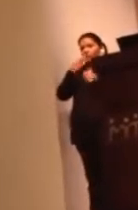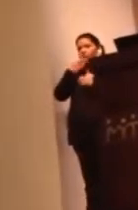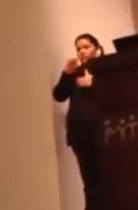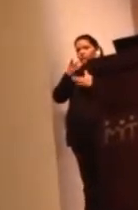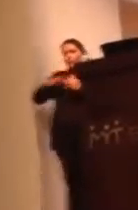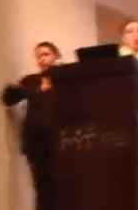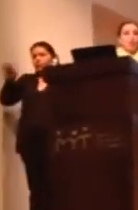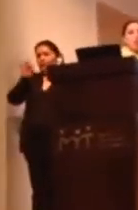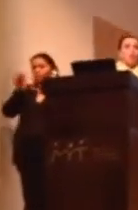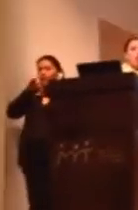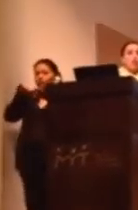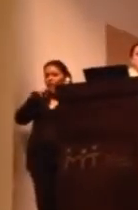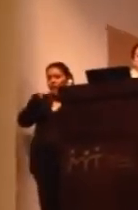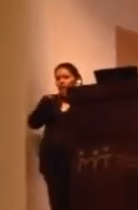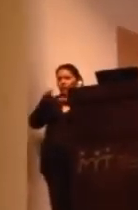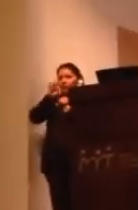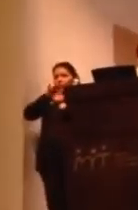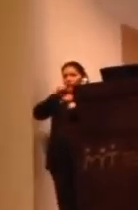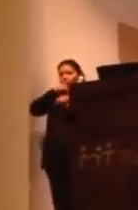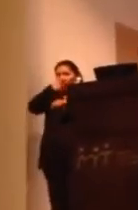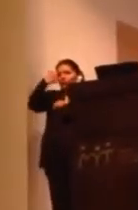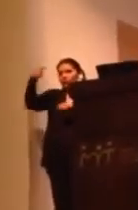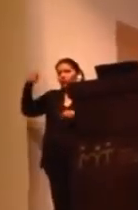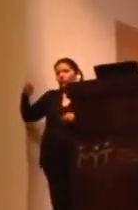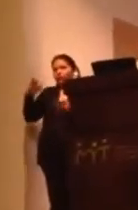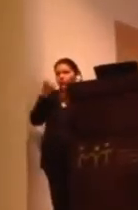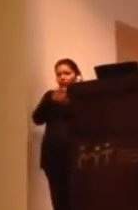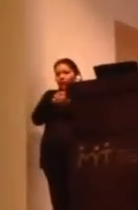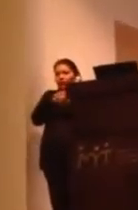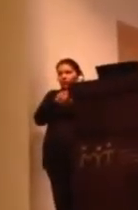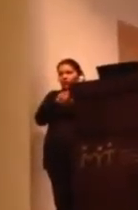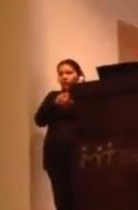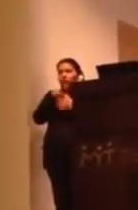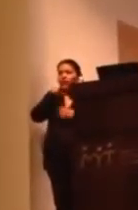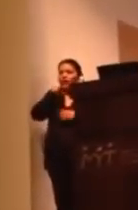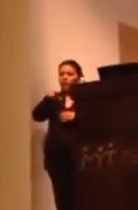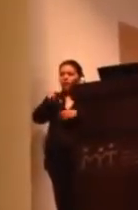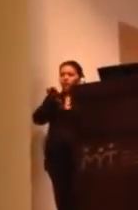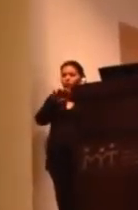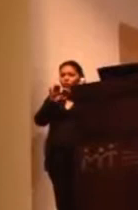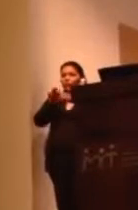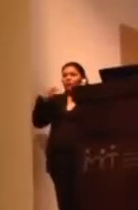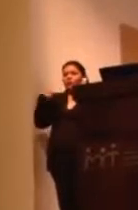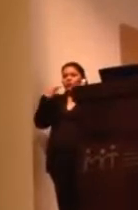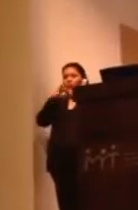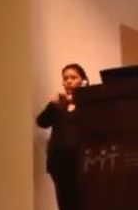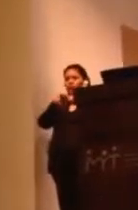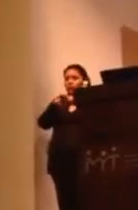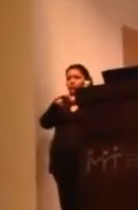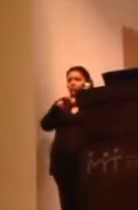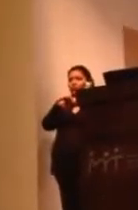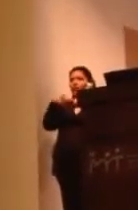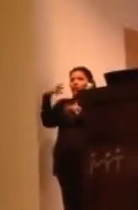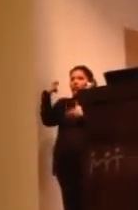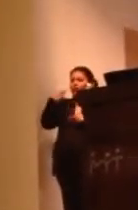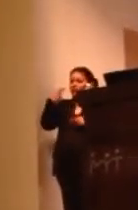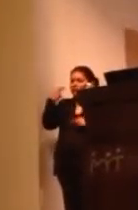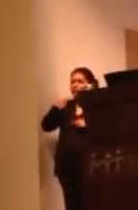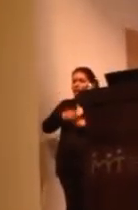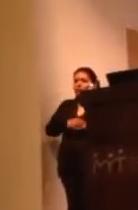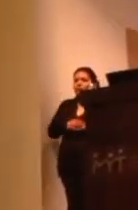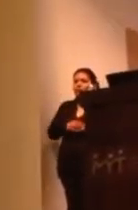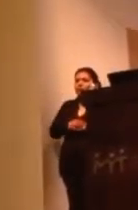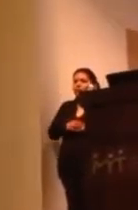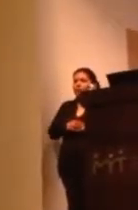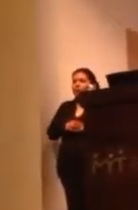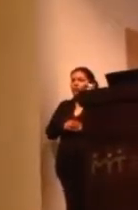indispensable trabajarlo con un equipo multidisciplinario. Tú como maestra, tú como maestro, requieres